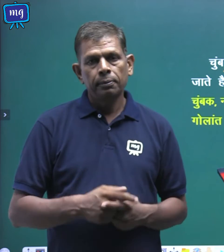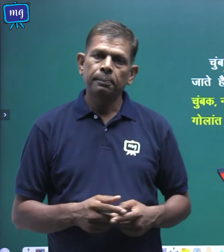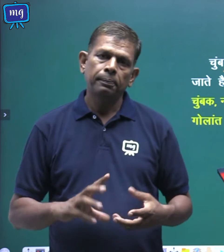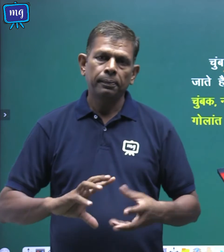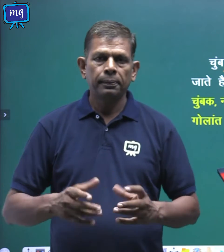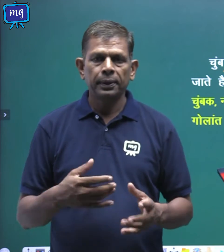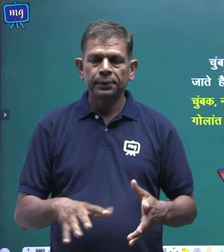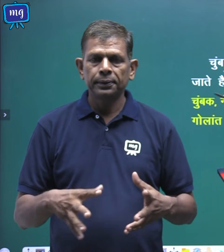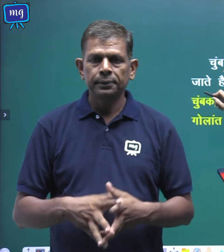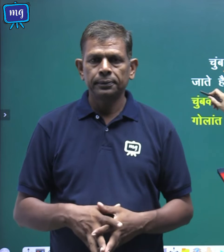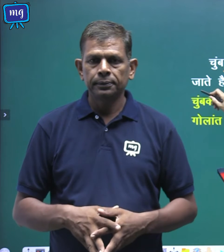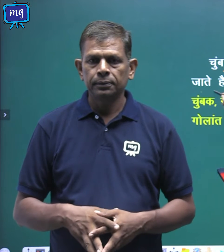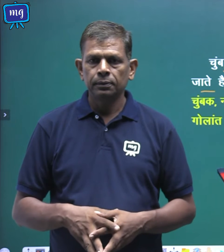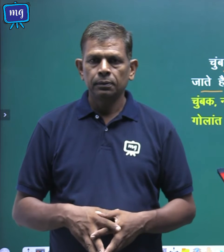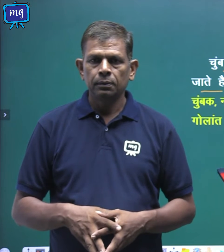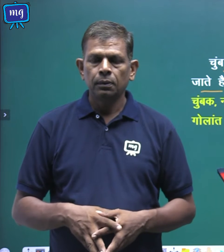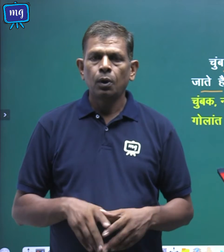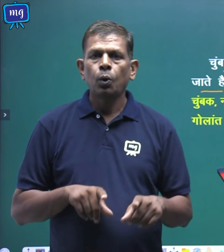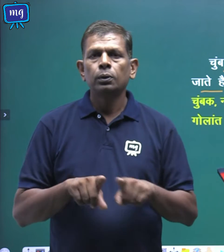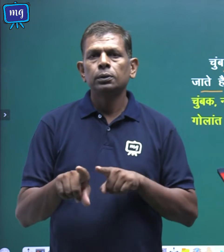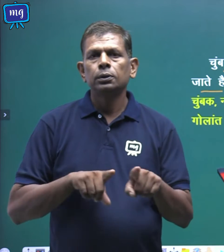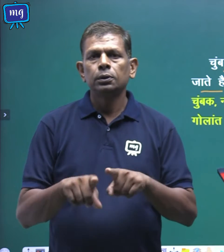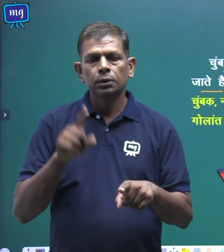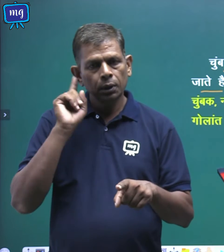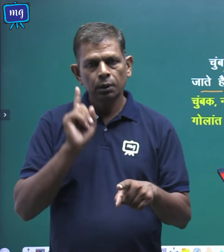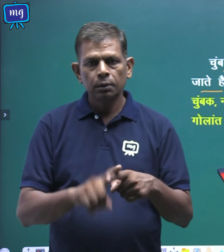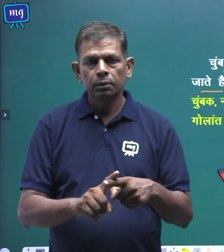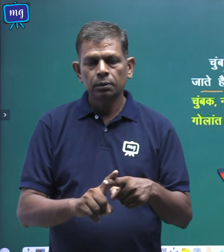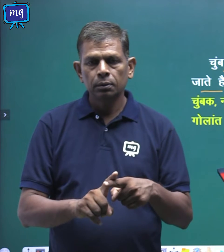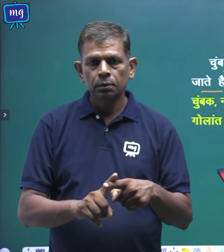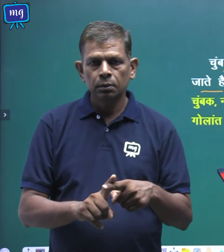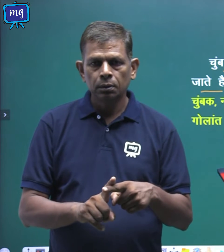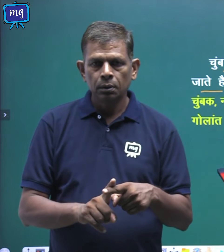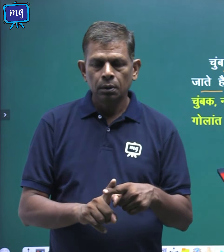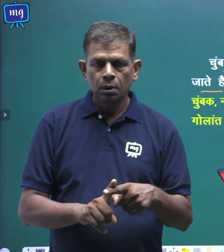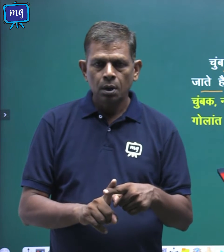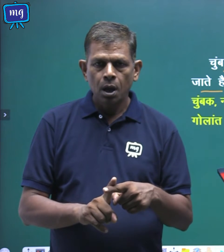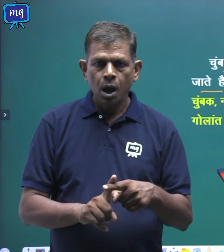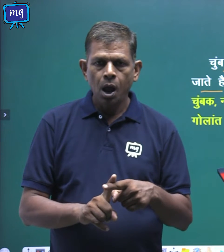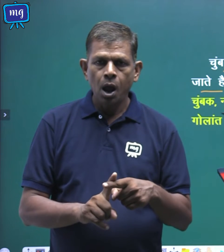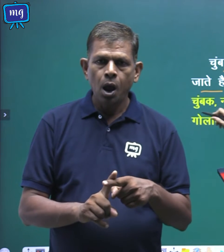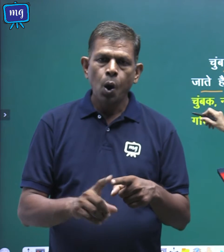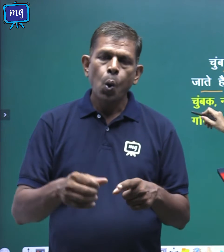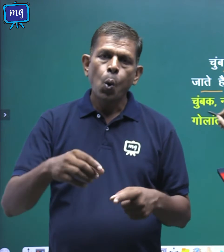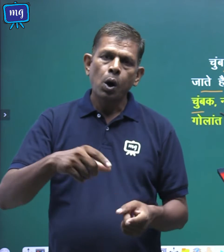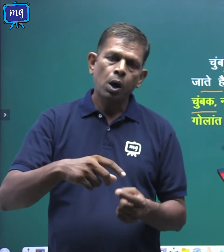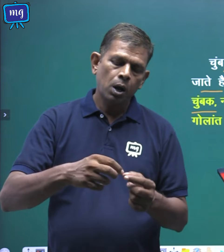बनाए जाते हैं। उदाहरण के लिए छड़ चुंबक,